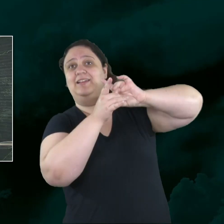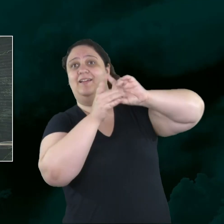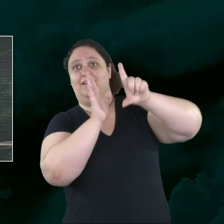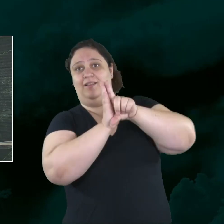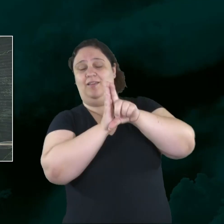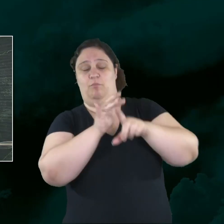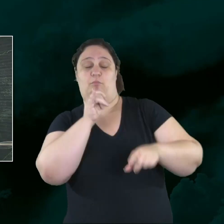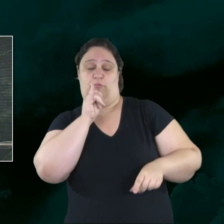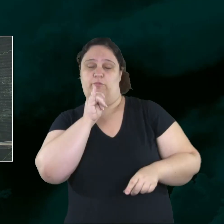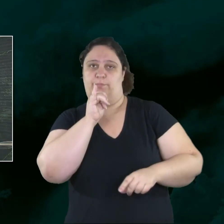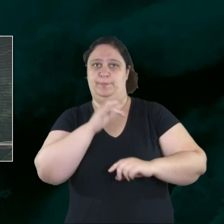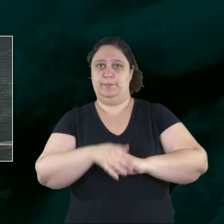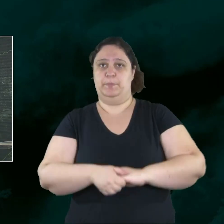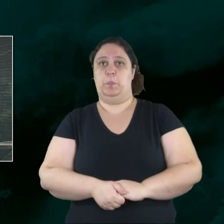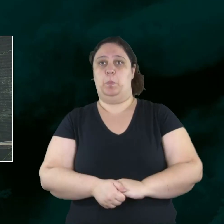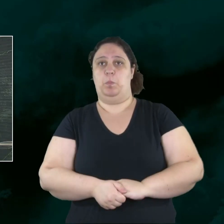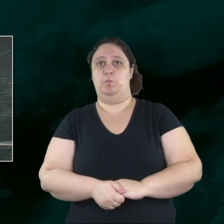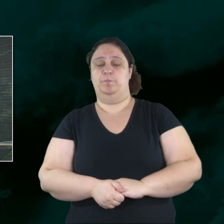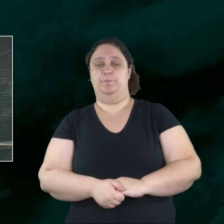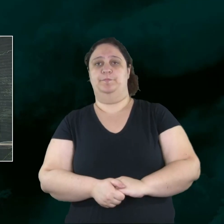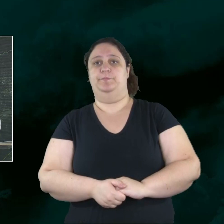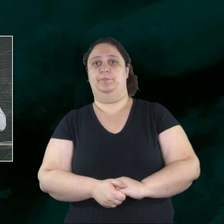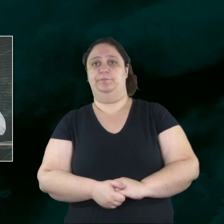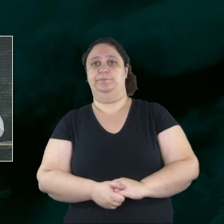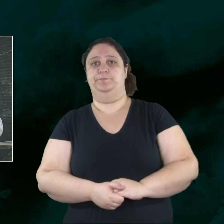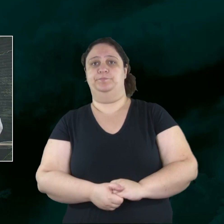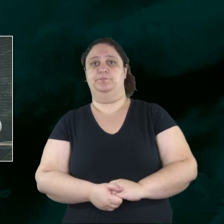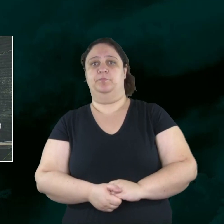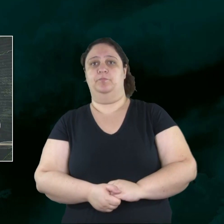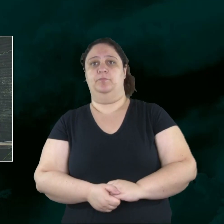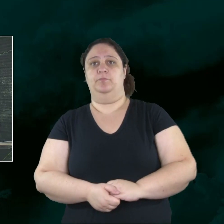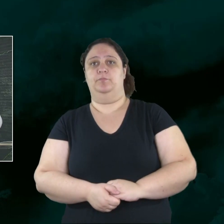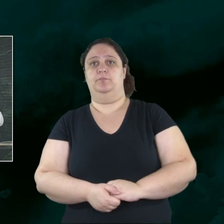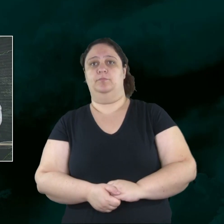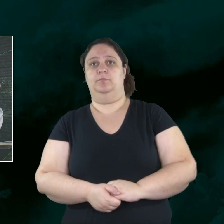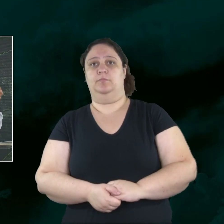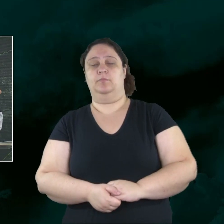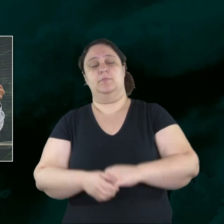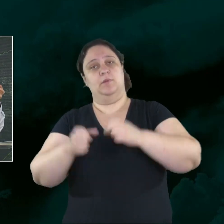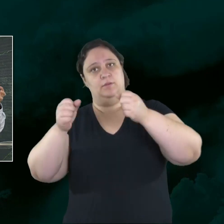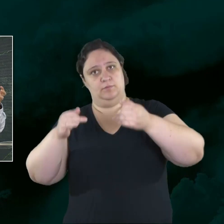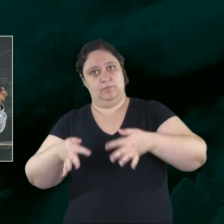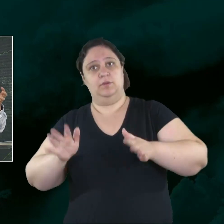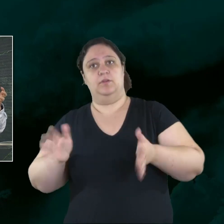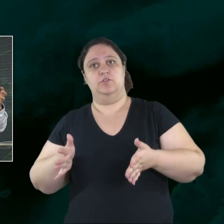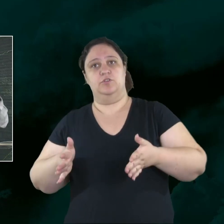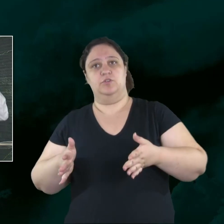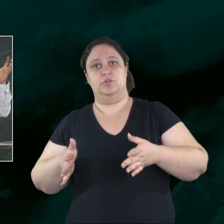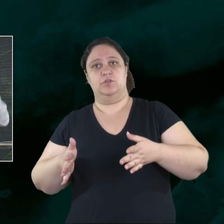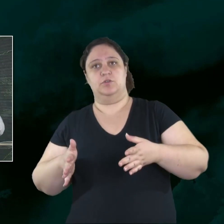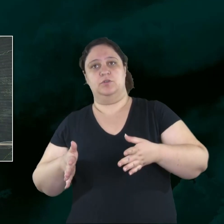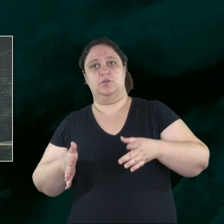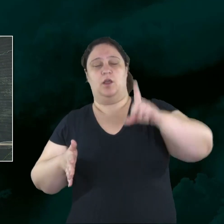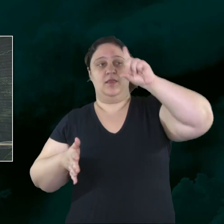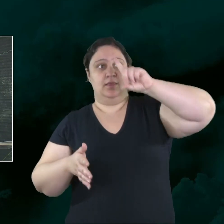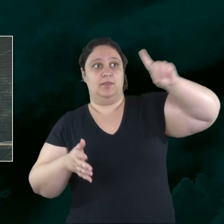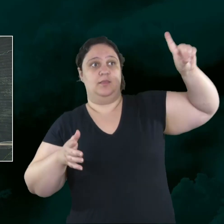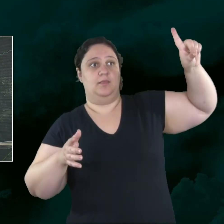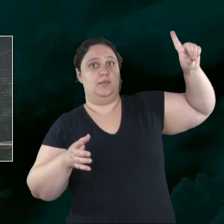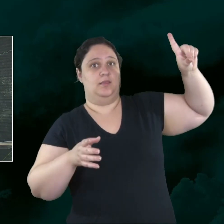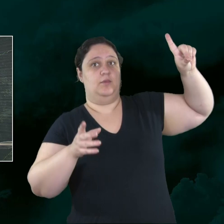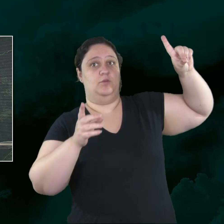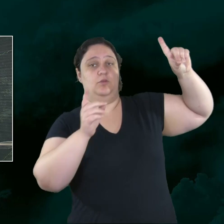exemplo, de um lado, eu falei que a desconexão do homem aconteceu no Jardim do